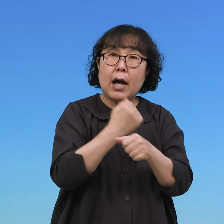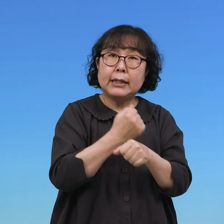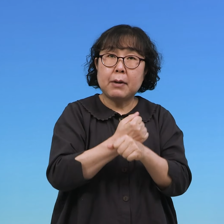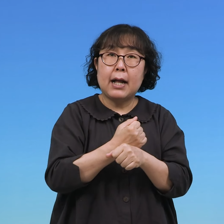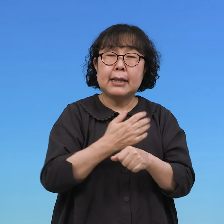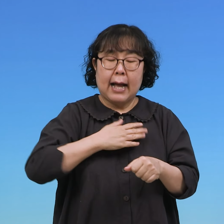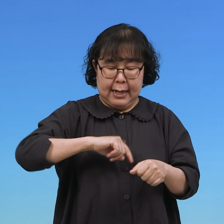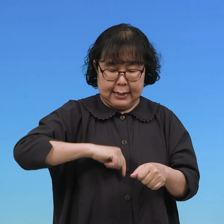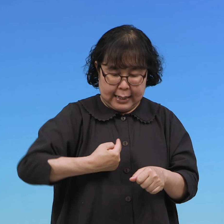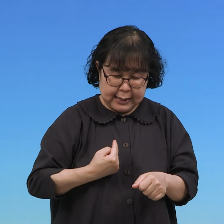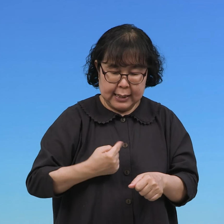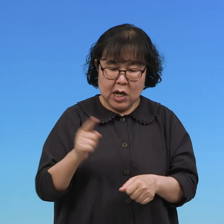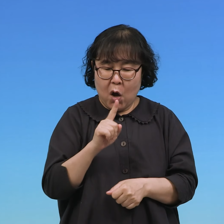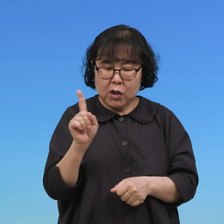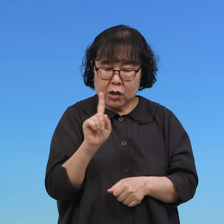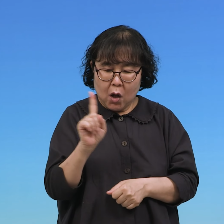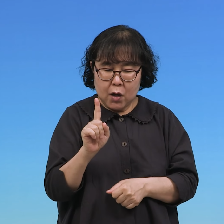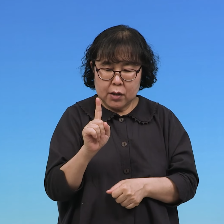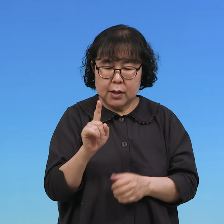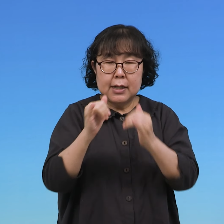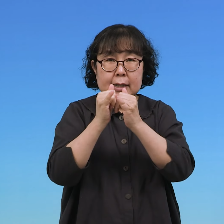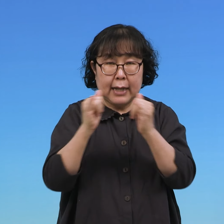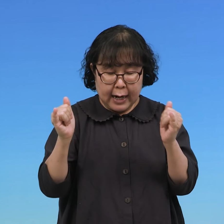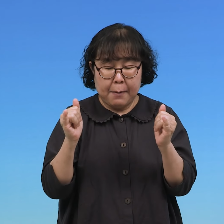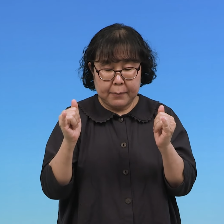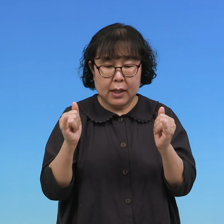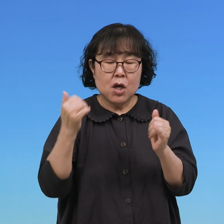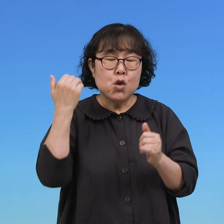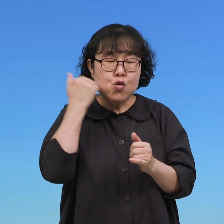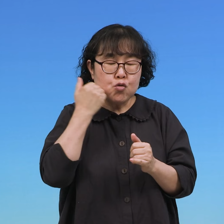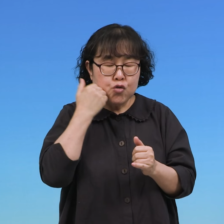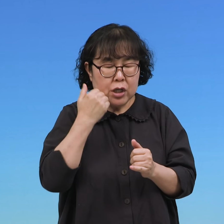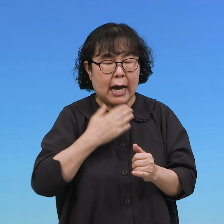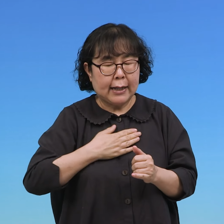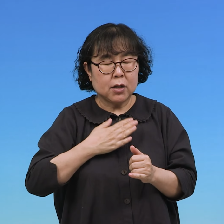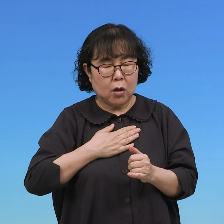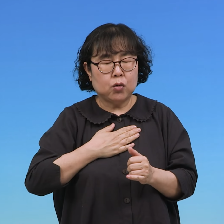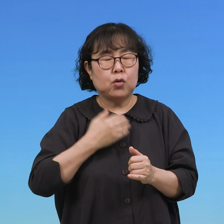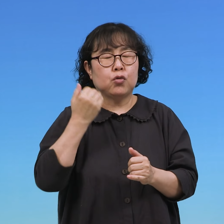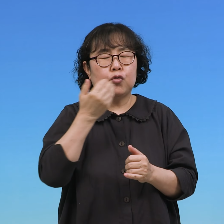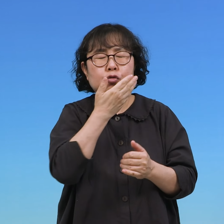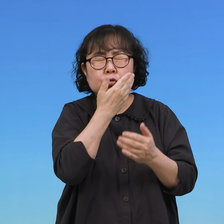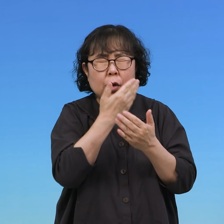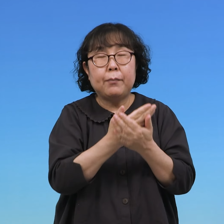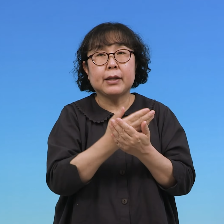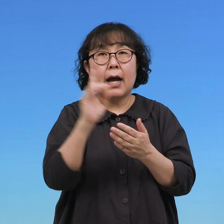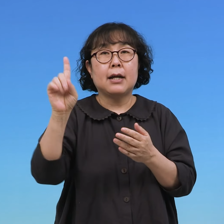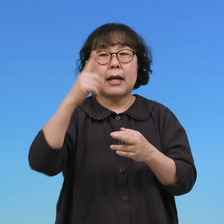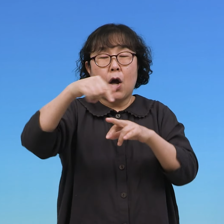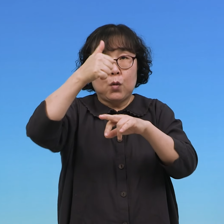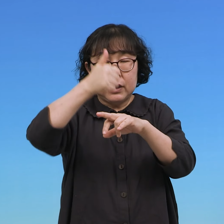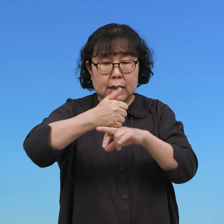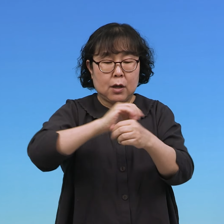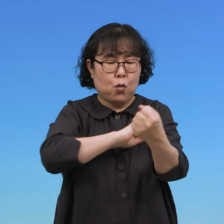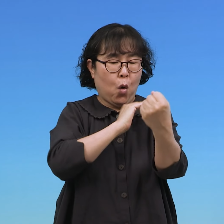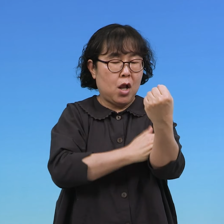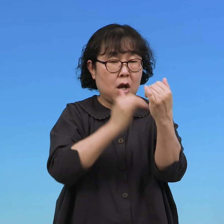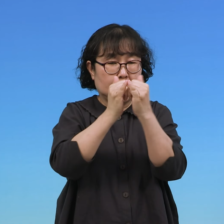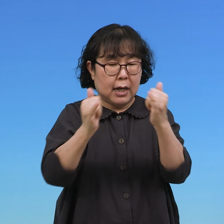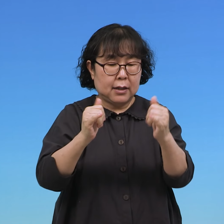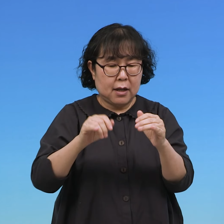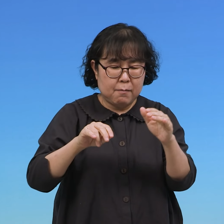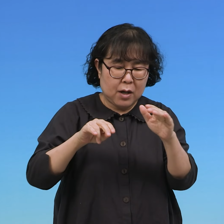존재가 어떠한지를 아는 being의 문제도 크다고 말하는 게 이거예요. 다윗이 그렇게 권력자에게